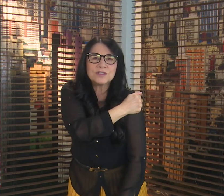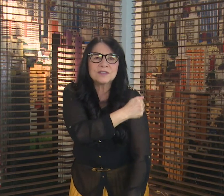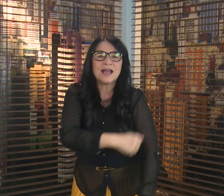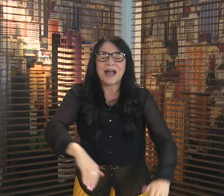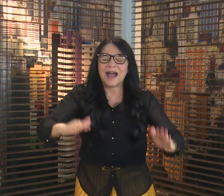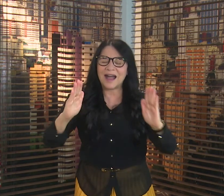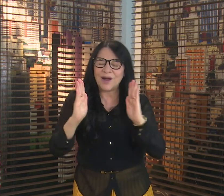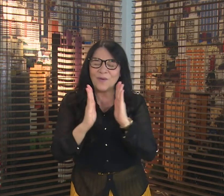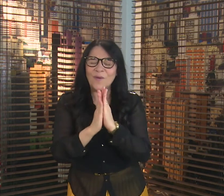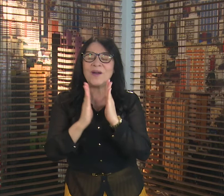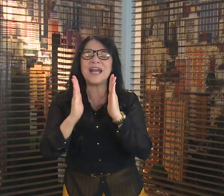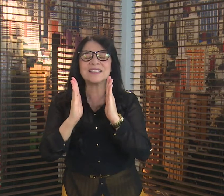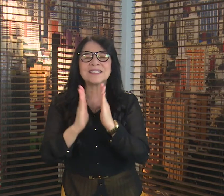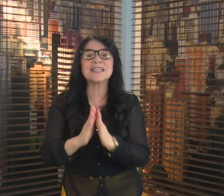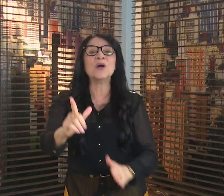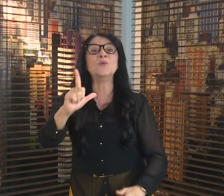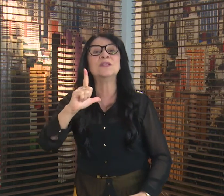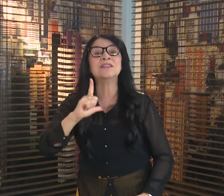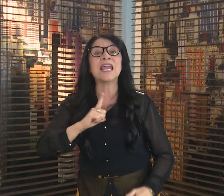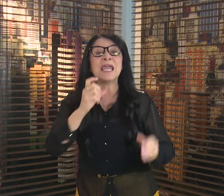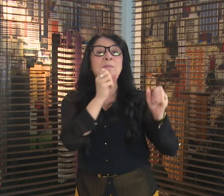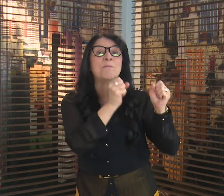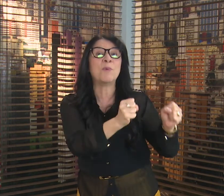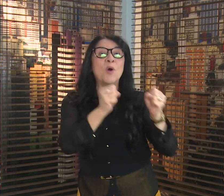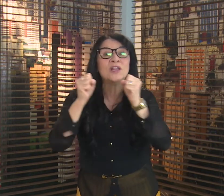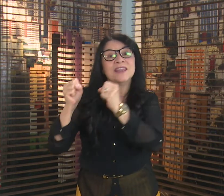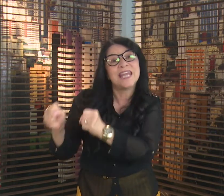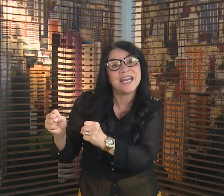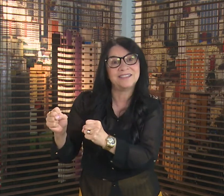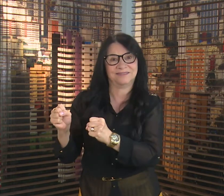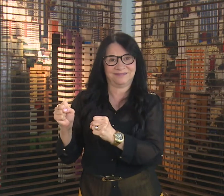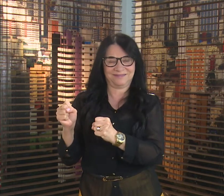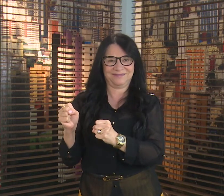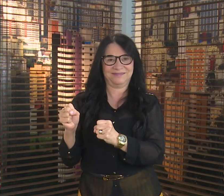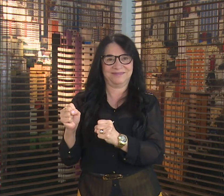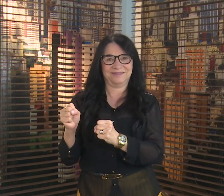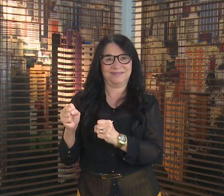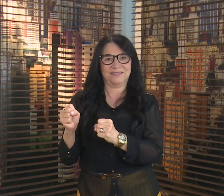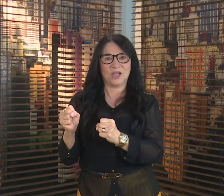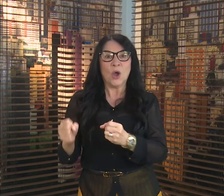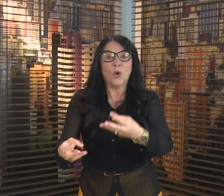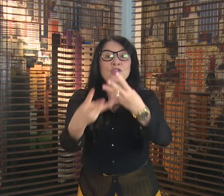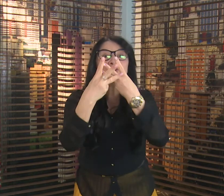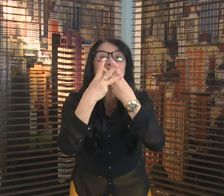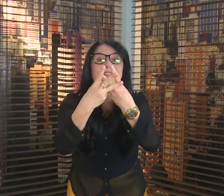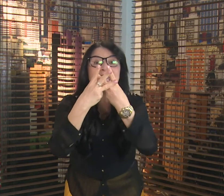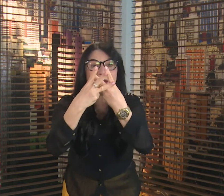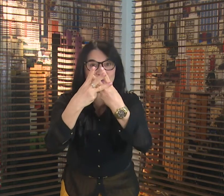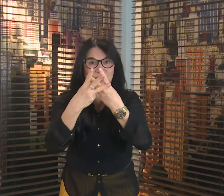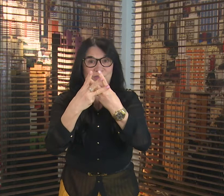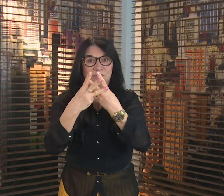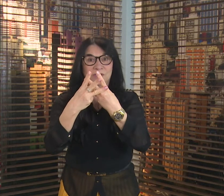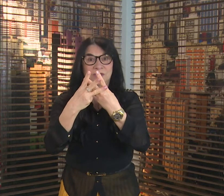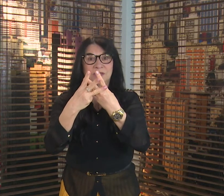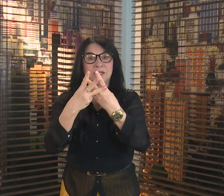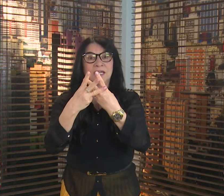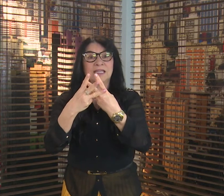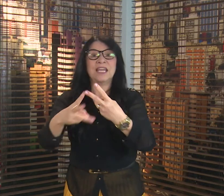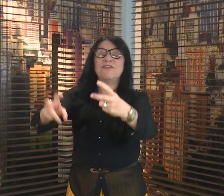Alunos, a oração tem poder. Os judeus